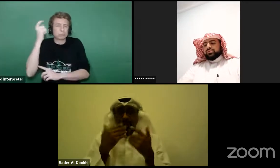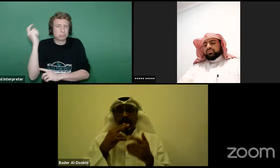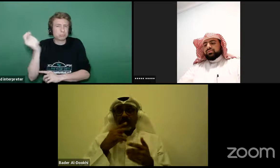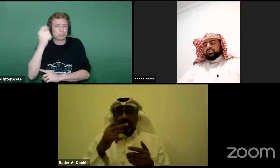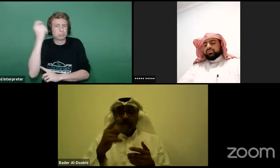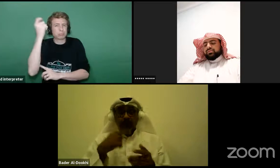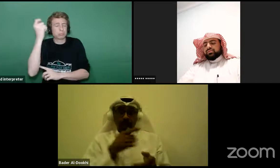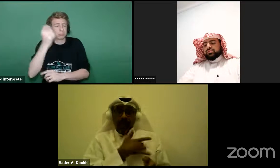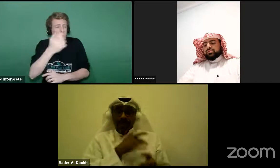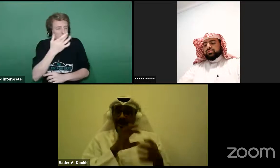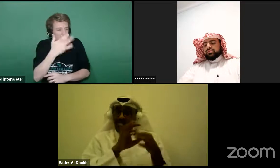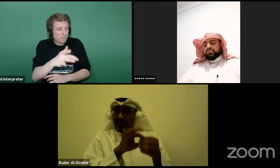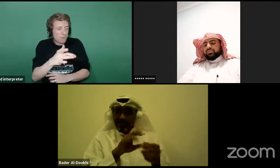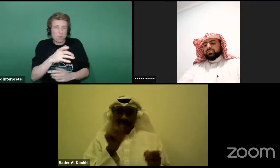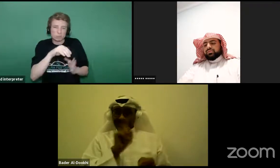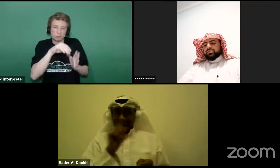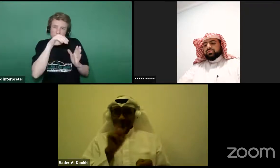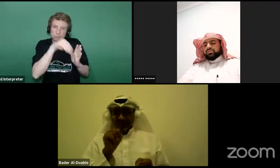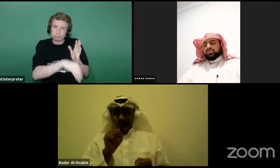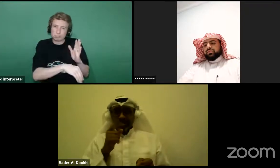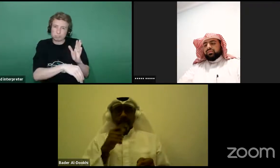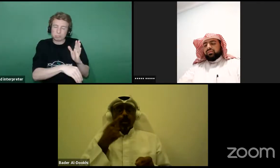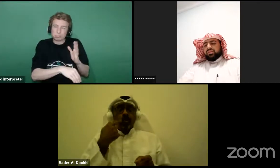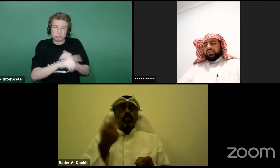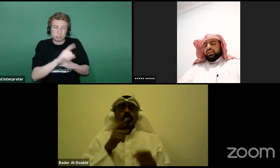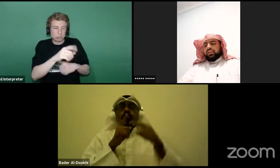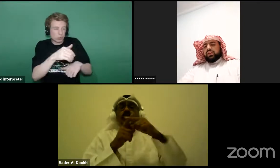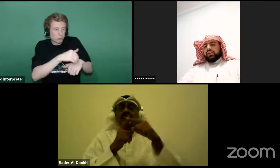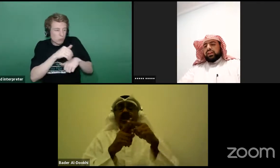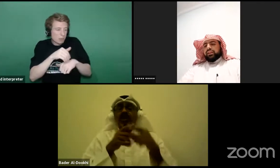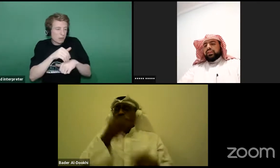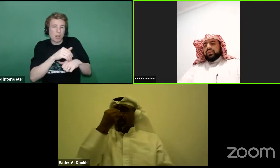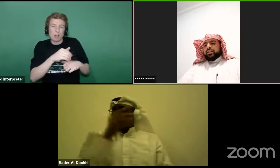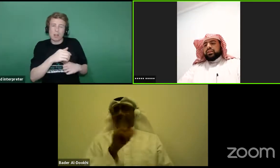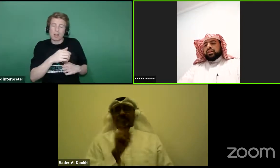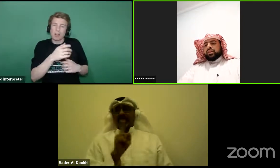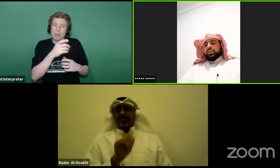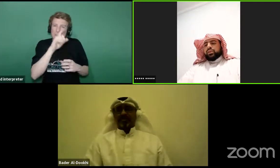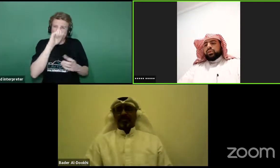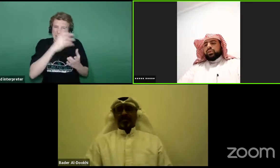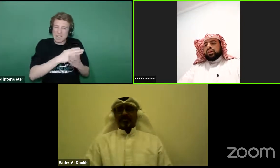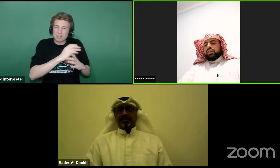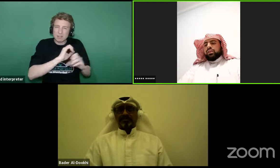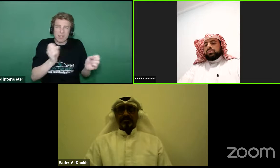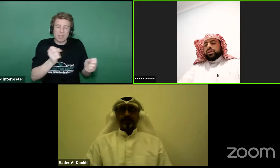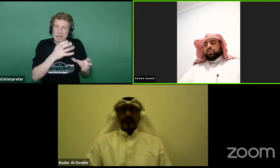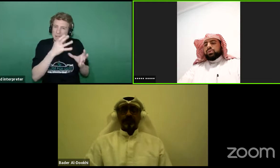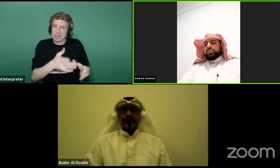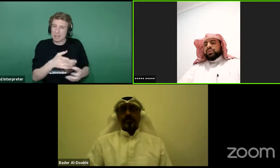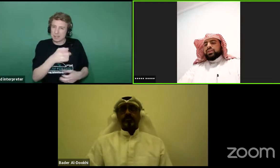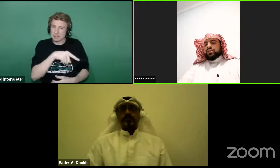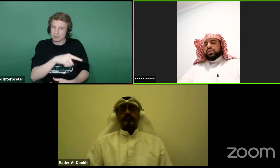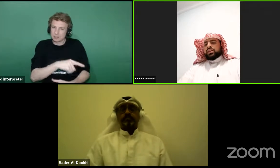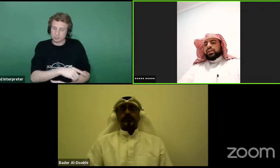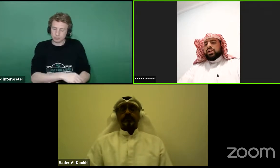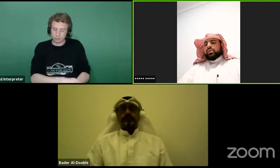disbelievers, criminals and polytheists hate it. إذ تستغيثون